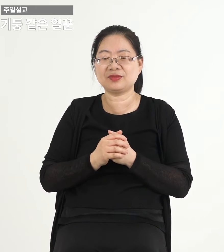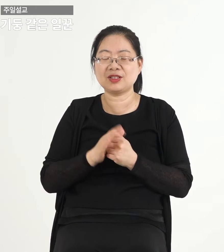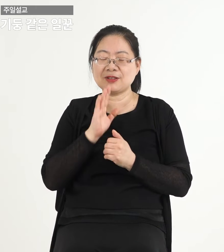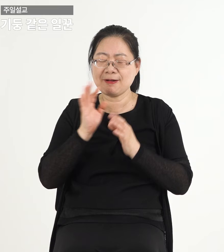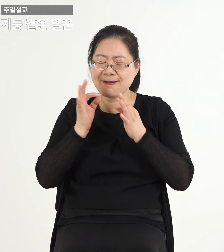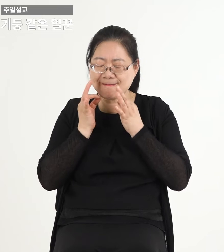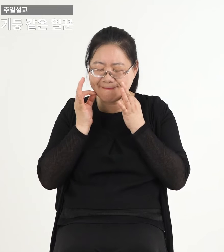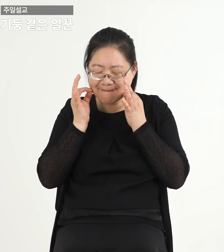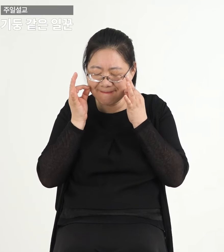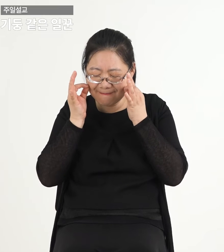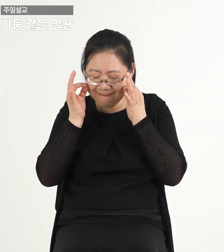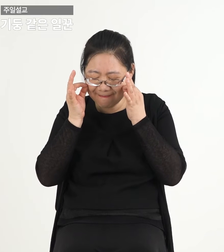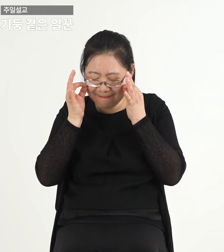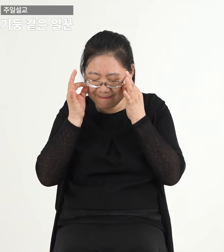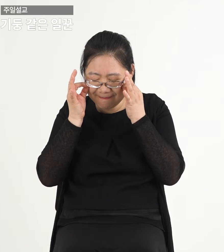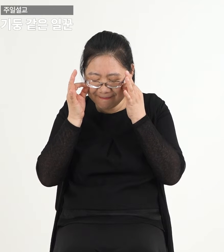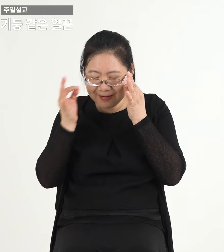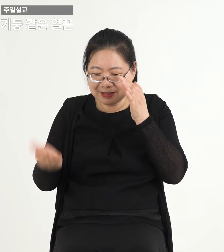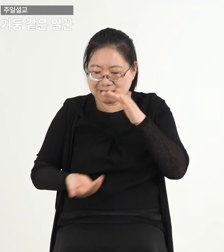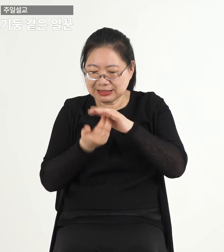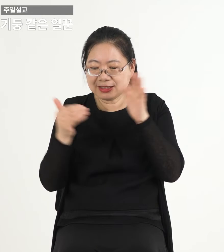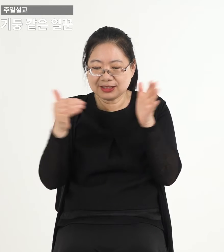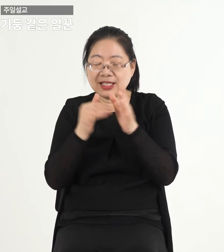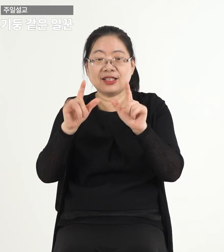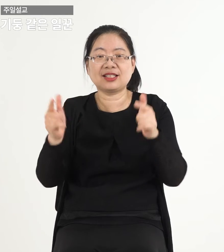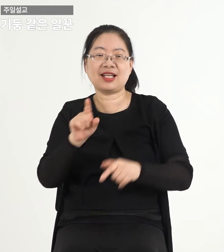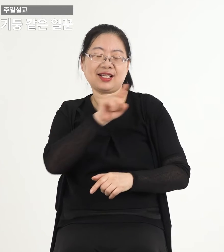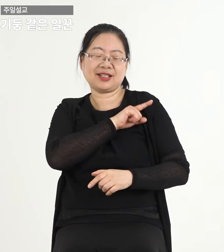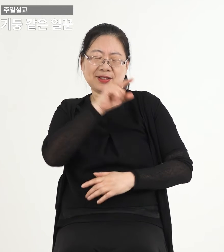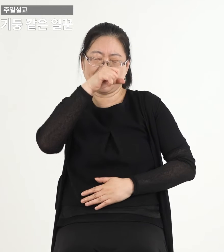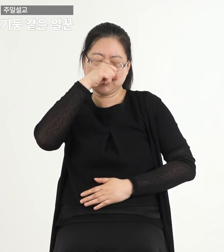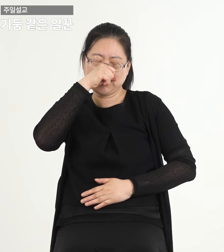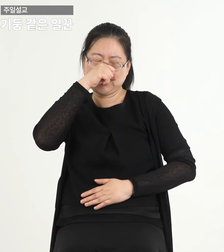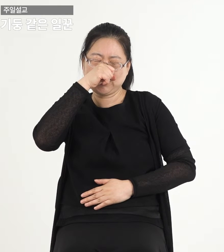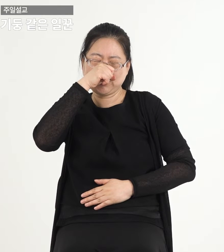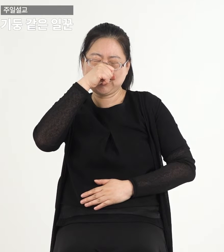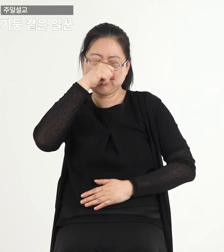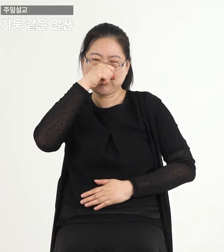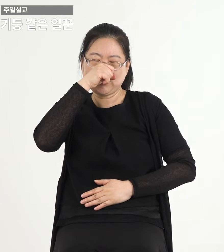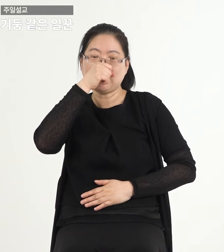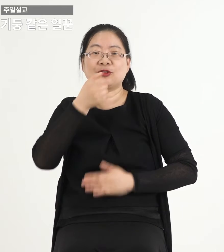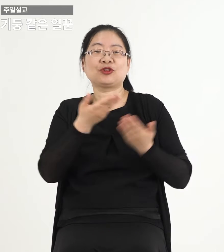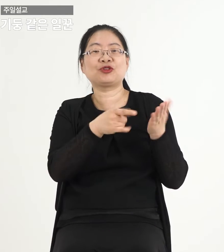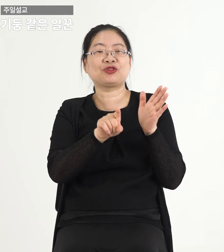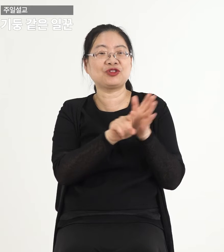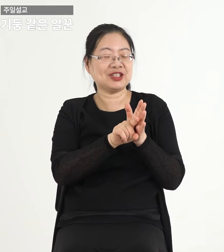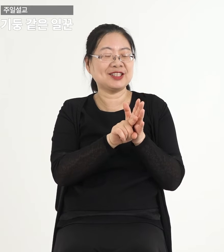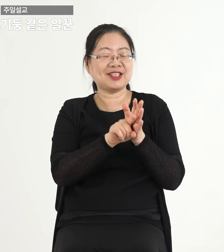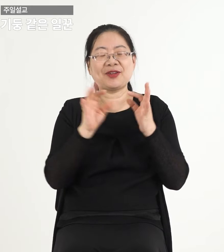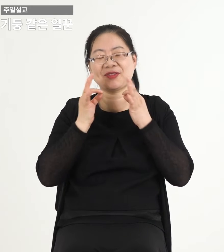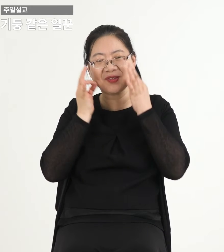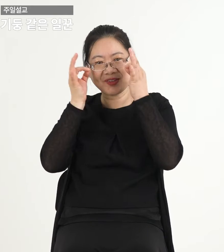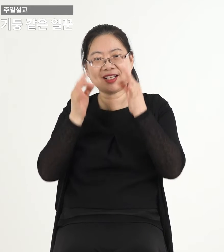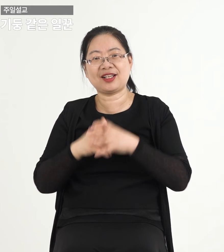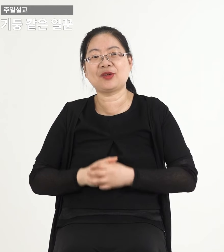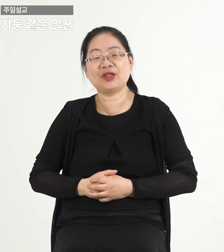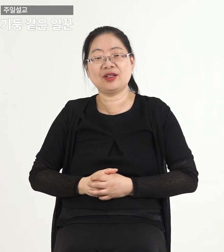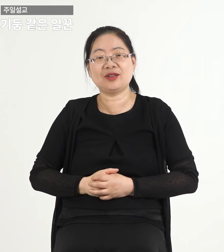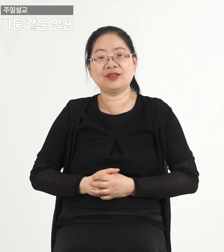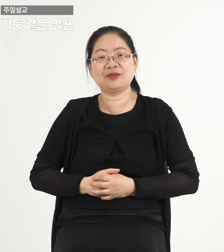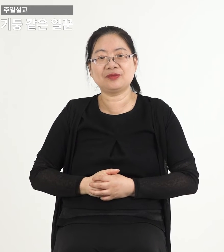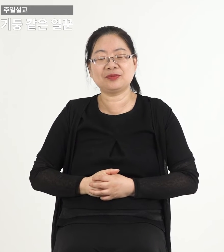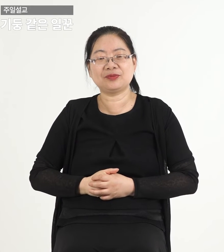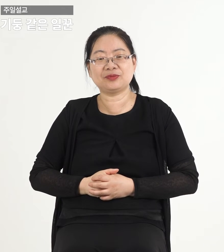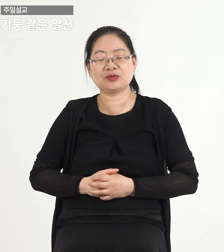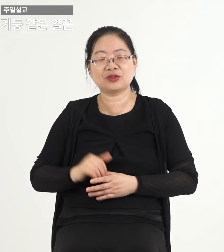최선을 다하시는 분이 아니고 항상 최고로 성실하신 분입니다. 우리의 연약함,